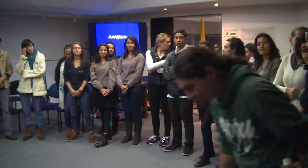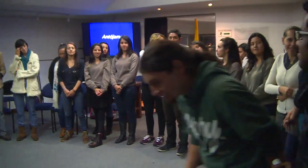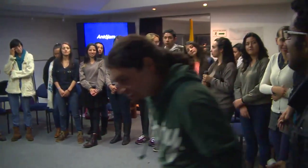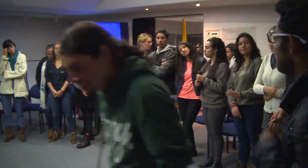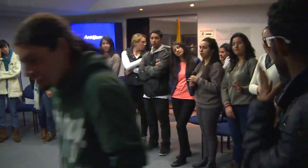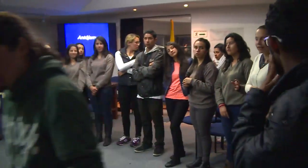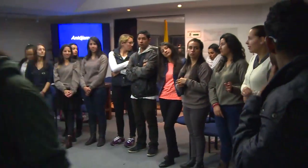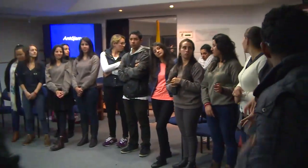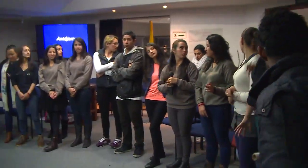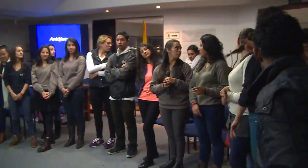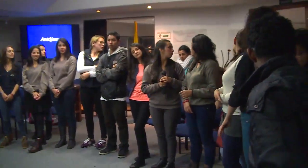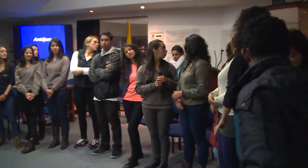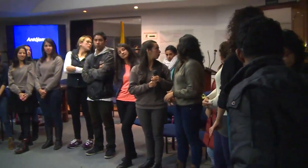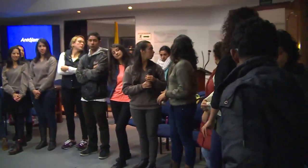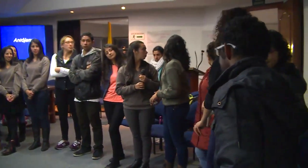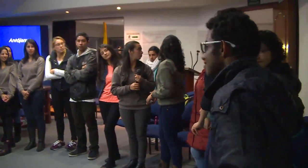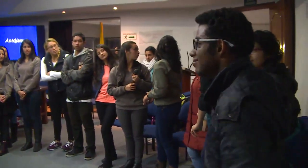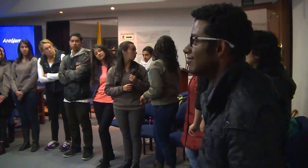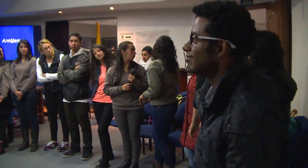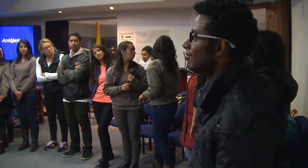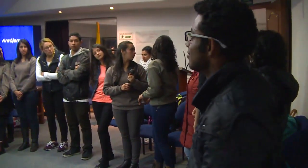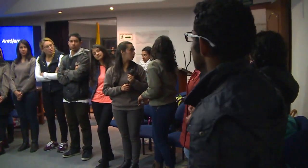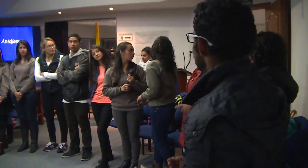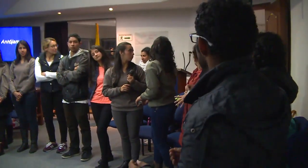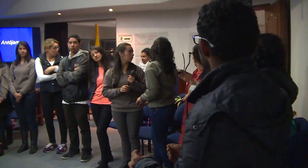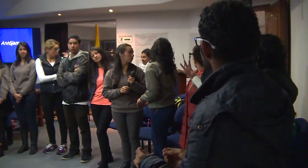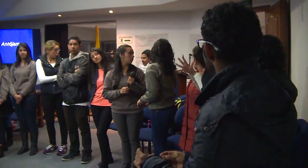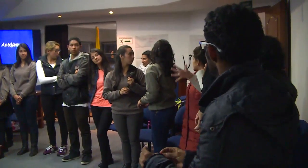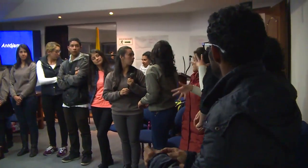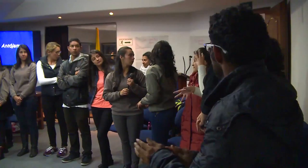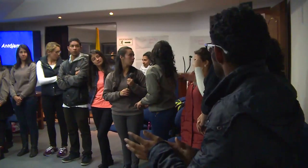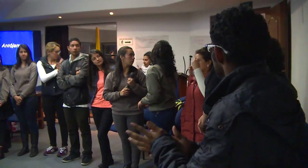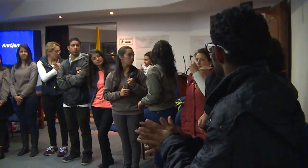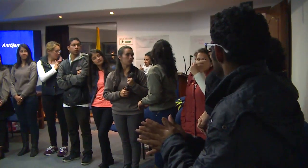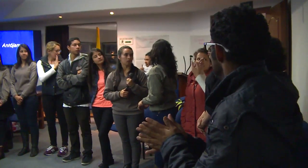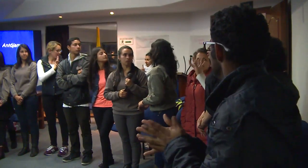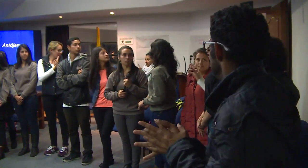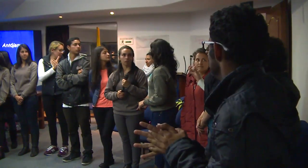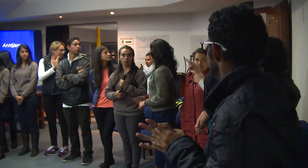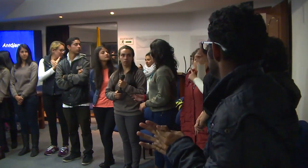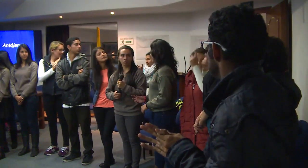Y agregando la búsqueda de esas palabras para que los me funcione.